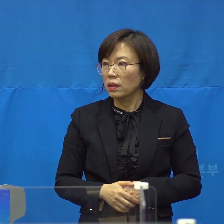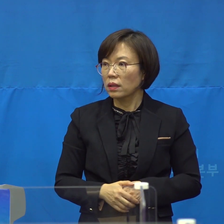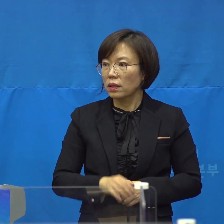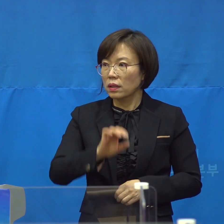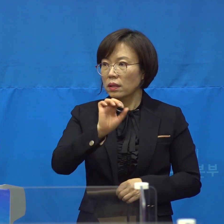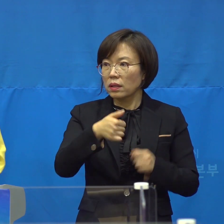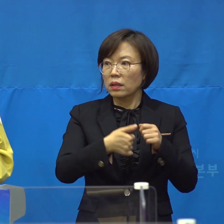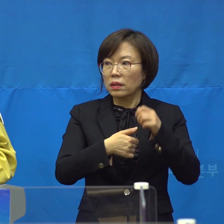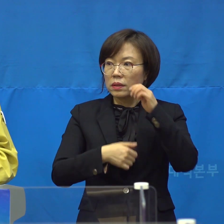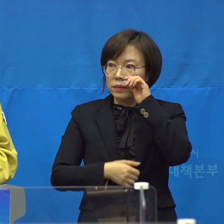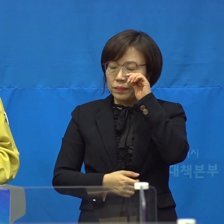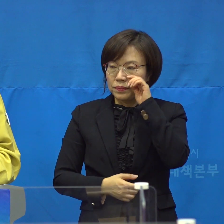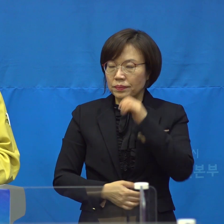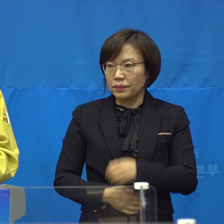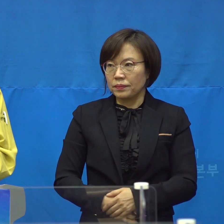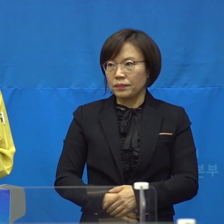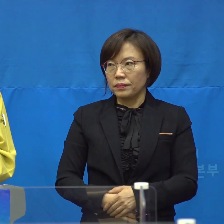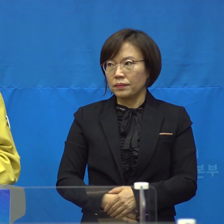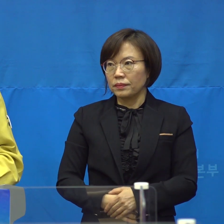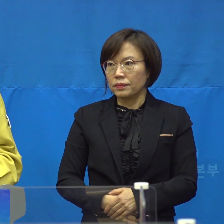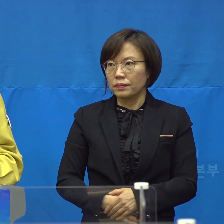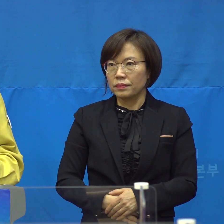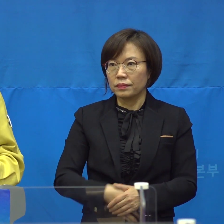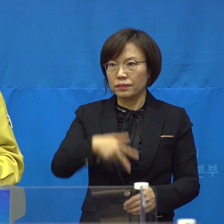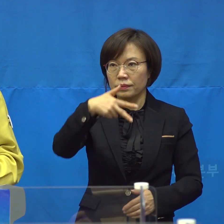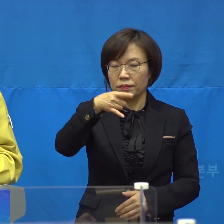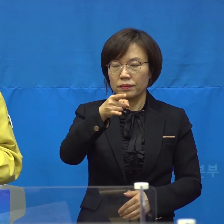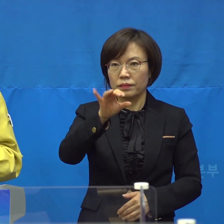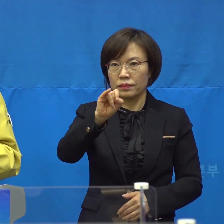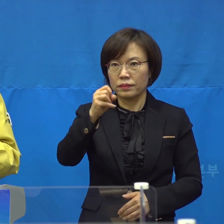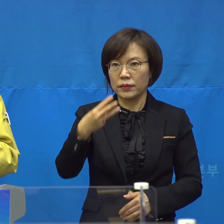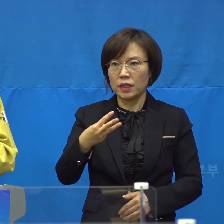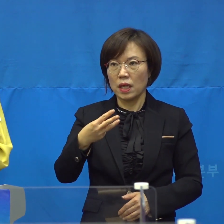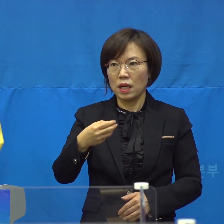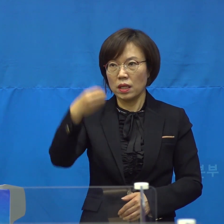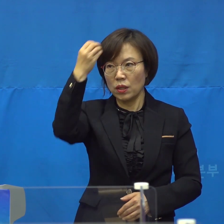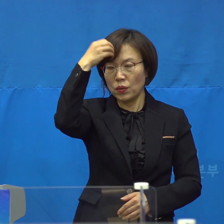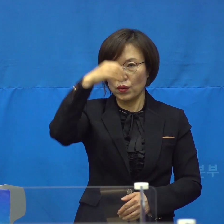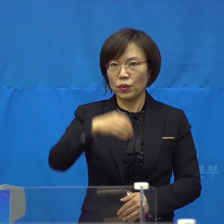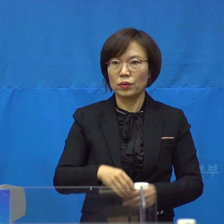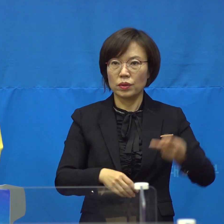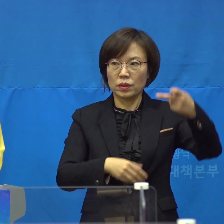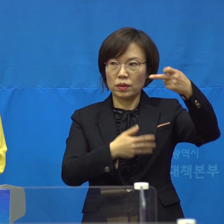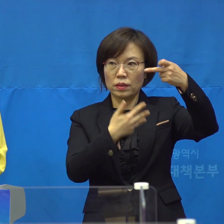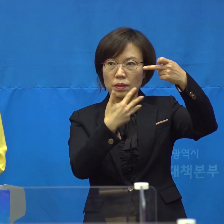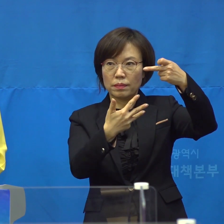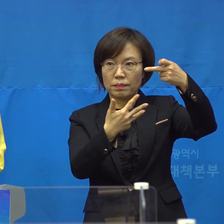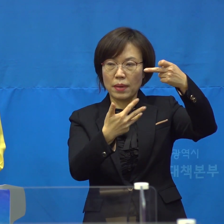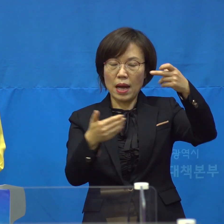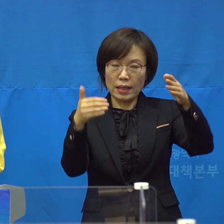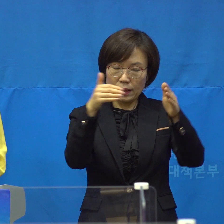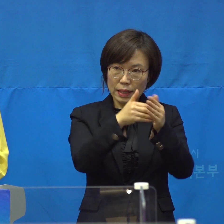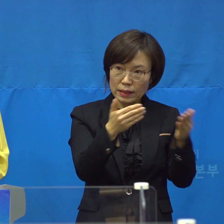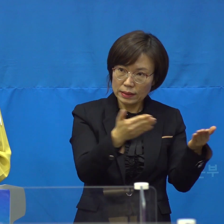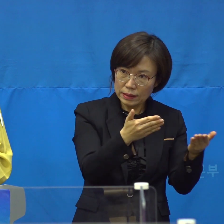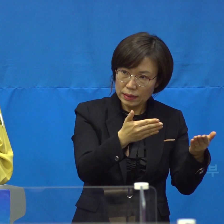500번. 아, 500번. 예. 지금 제1고 같은 경우에는 8일까지만 학교를 나왔고 9일 조사는